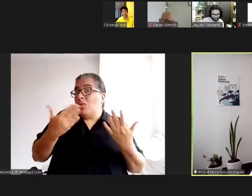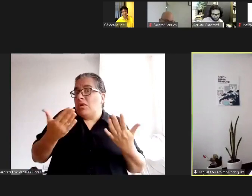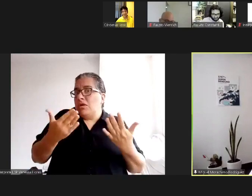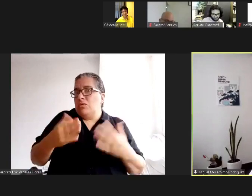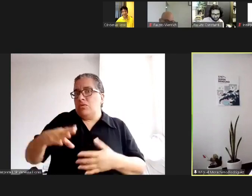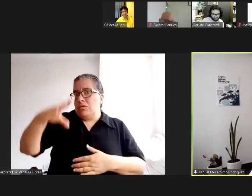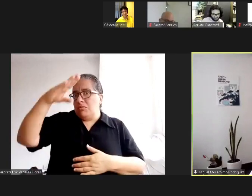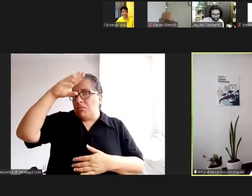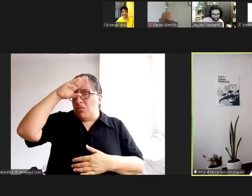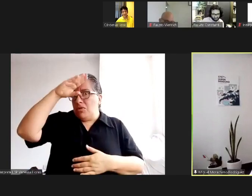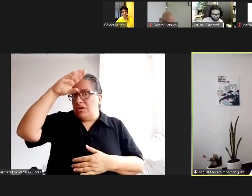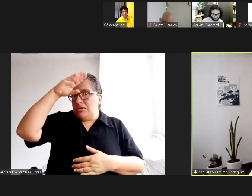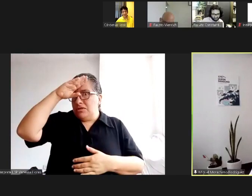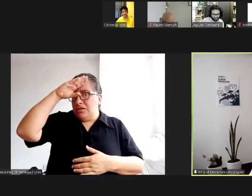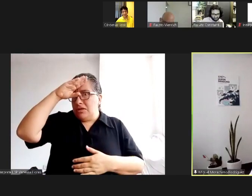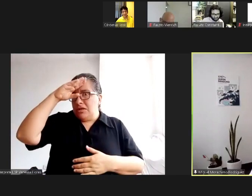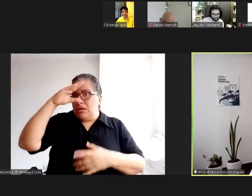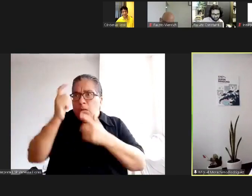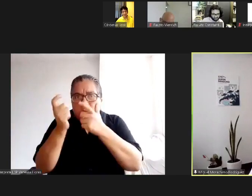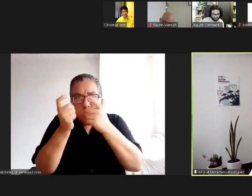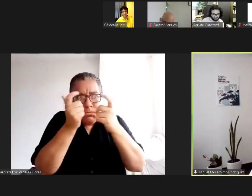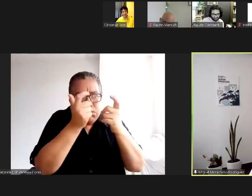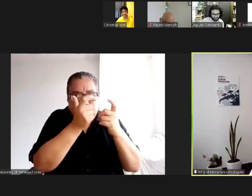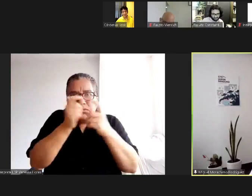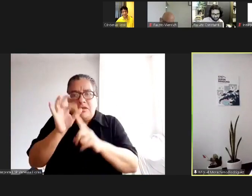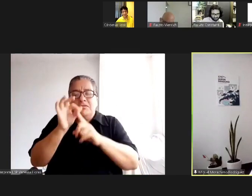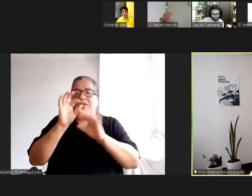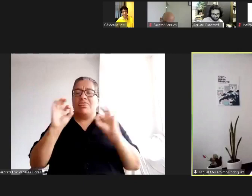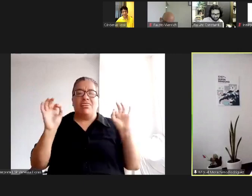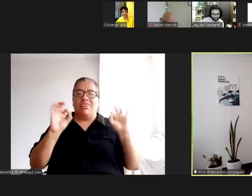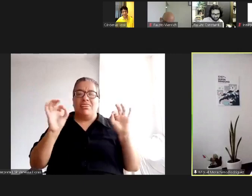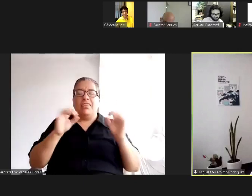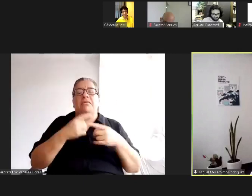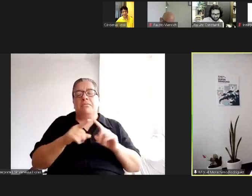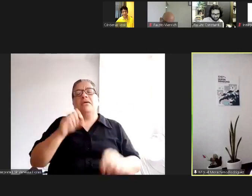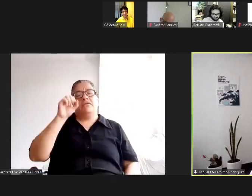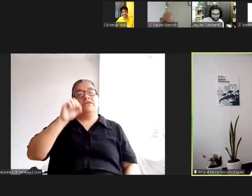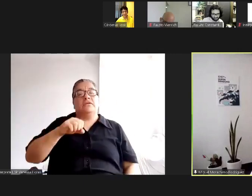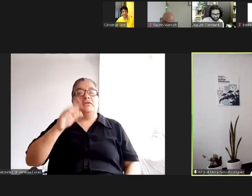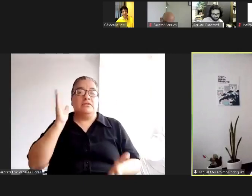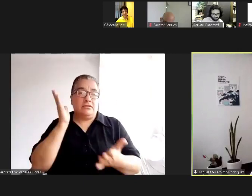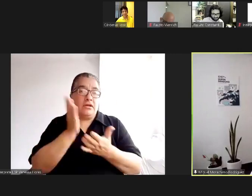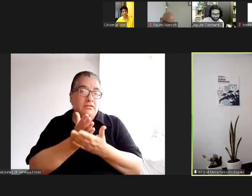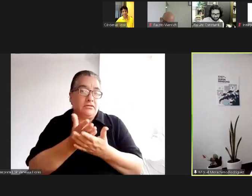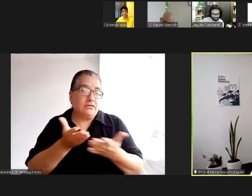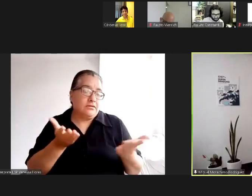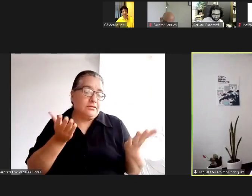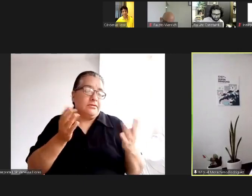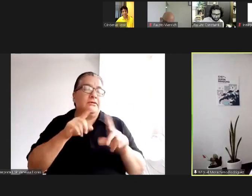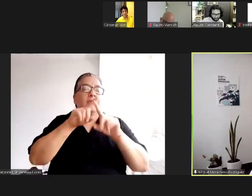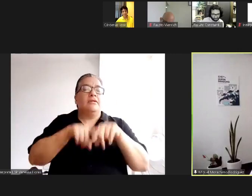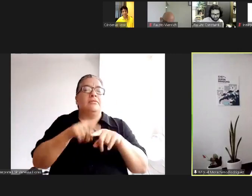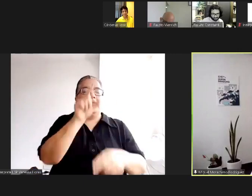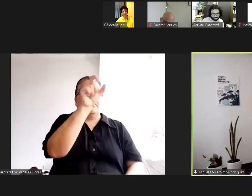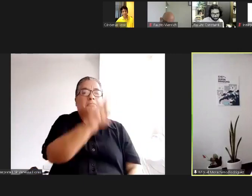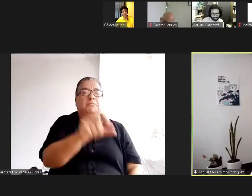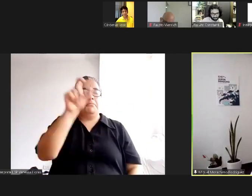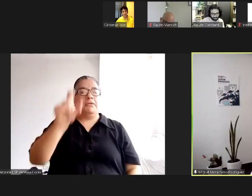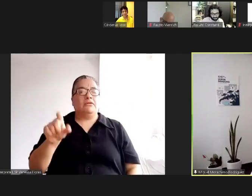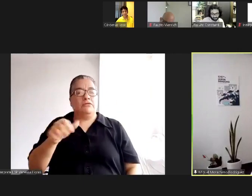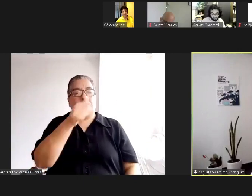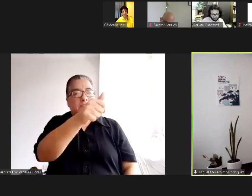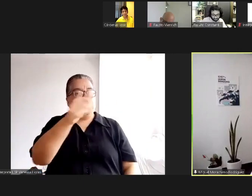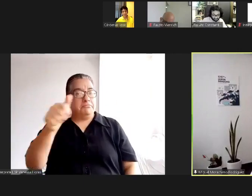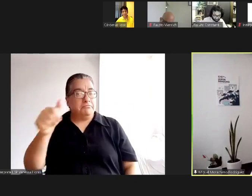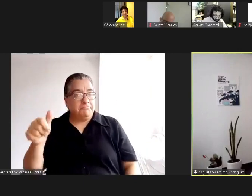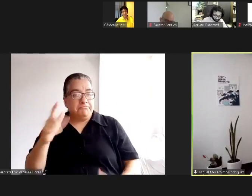eso, pero en principio estás cometiendo una infracción, ¿no? Ya depende de cada uno. Y lo cierto también es que en